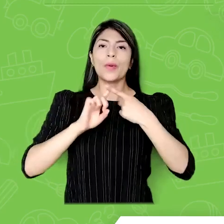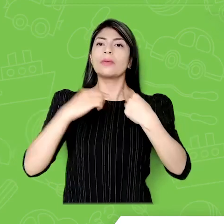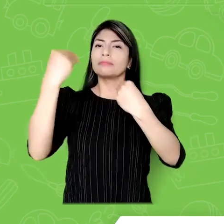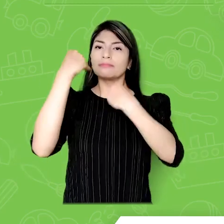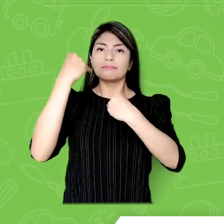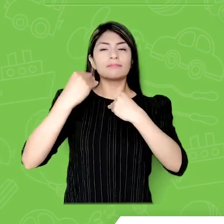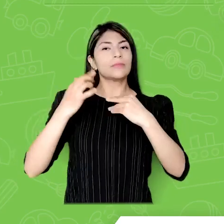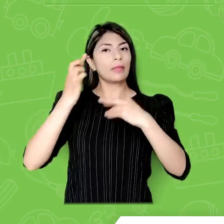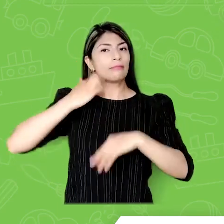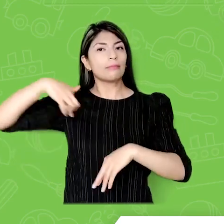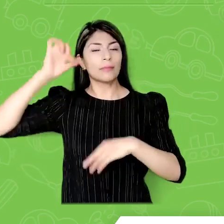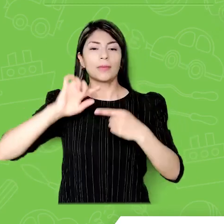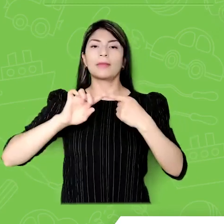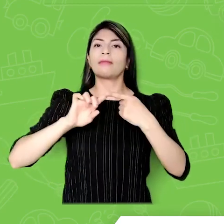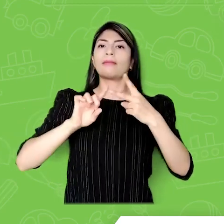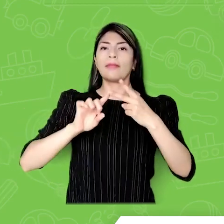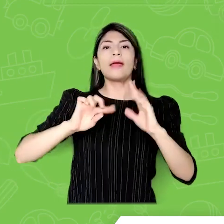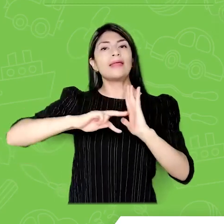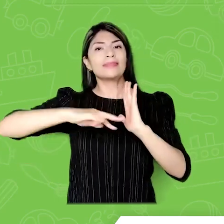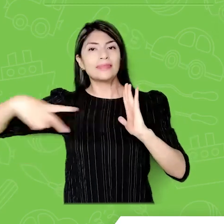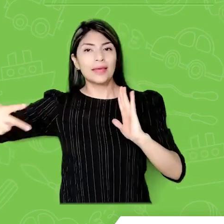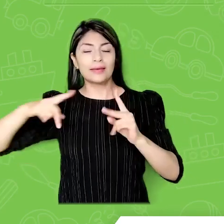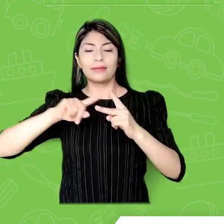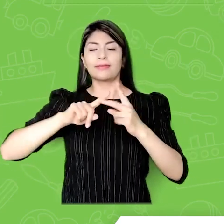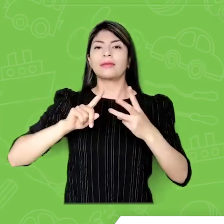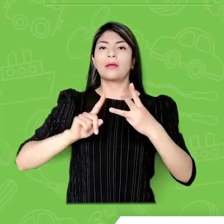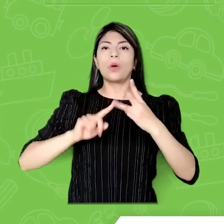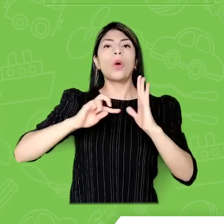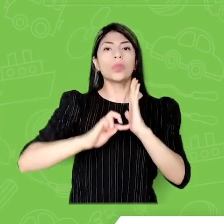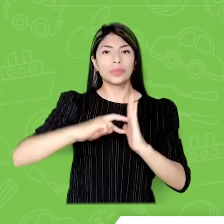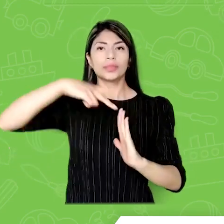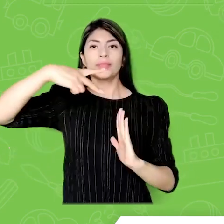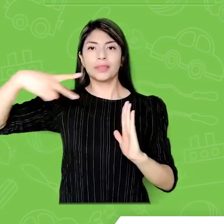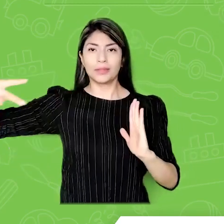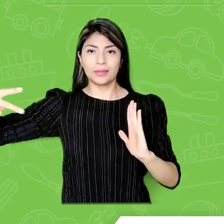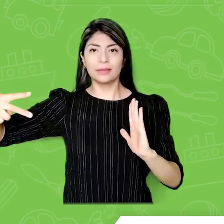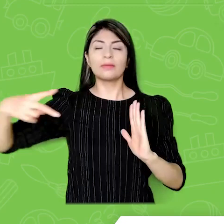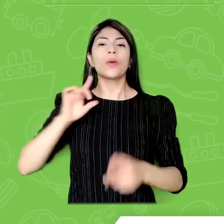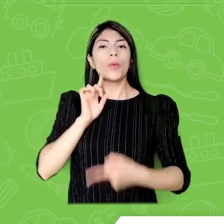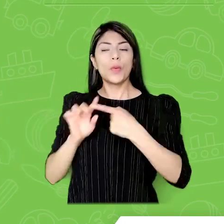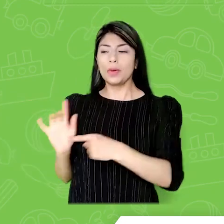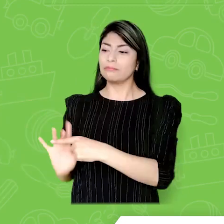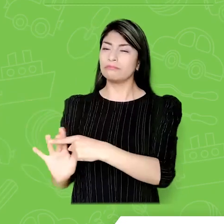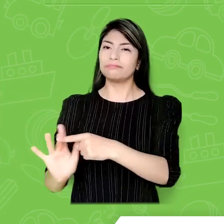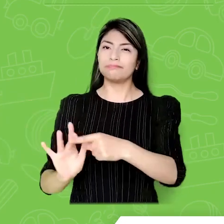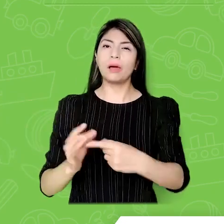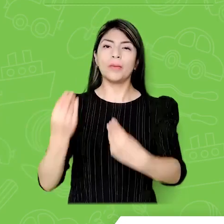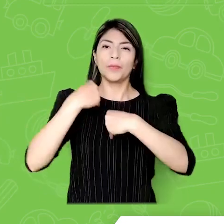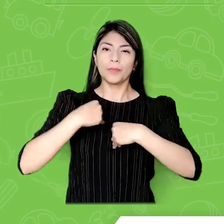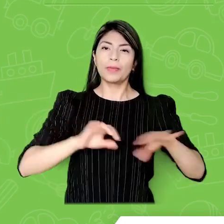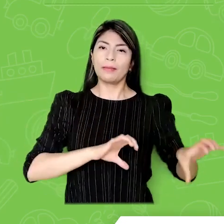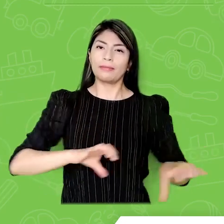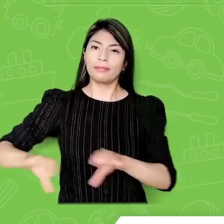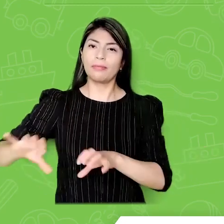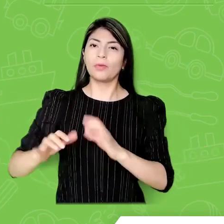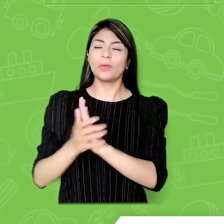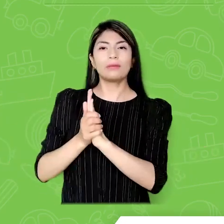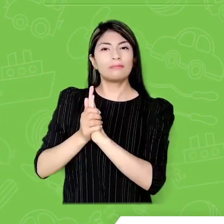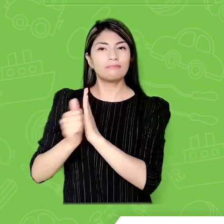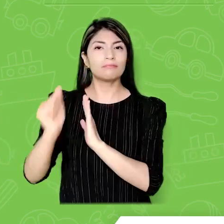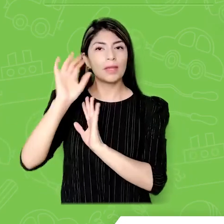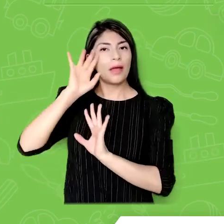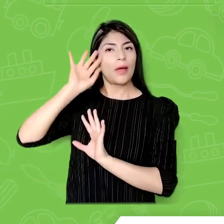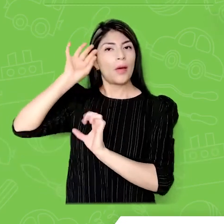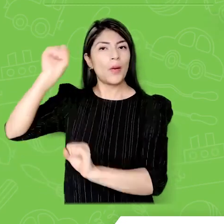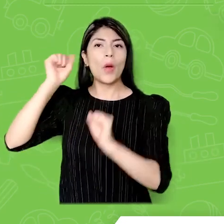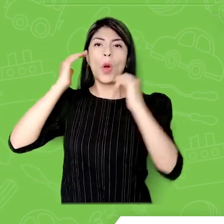o técnica profesional, en el cual aplica y desarrolla actitudes, habilidades y competencias necesarias para desempeñarse en